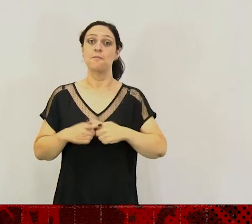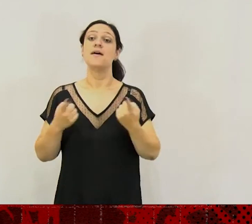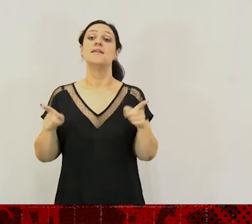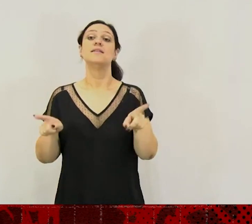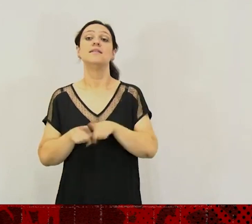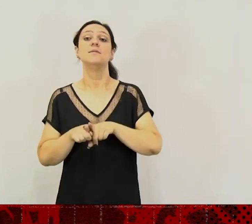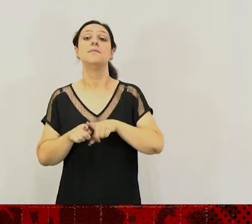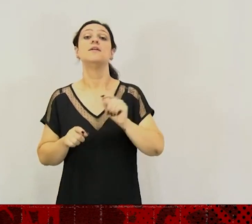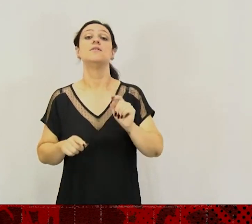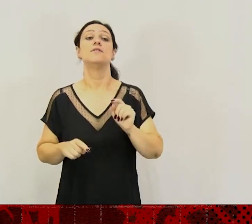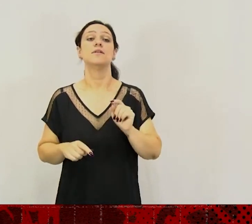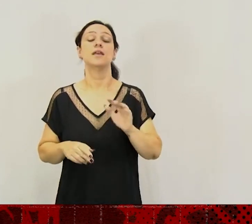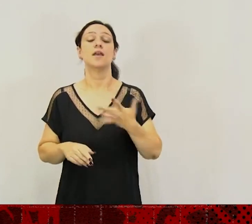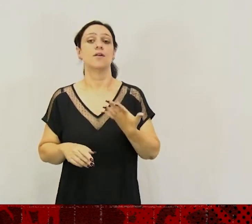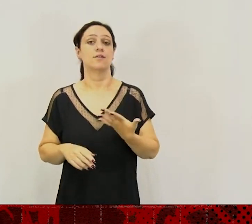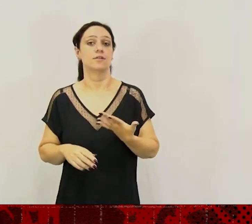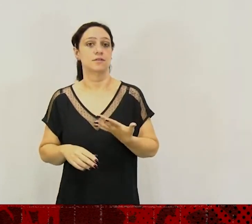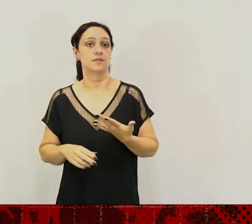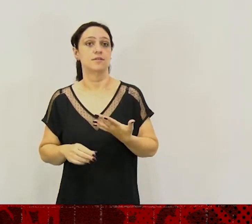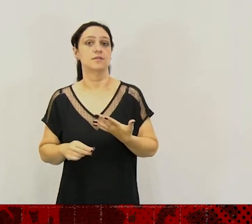foi que Ele